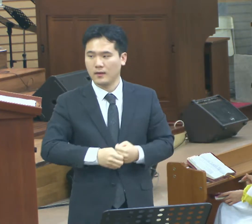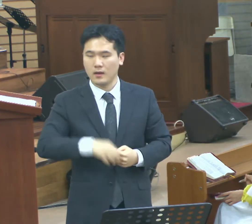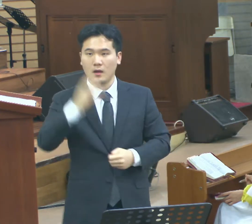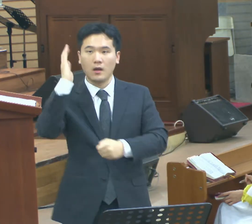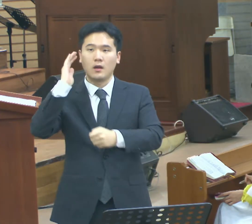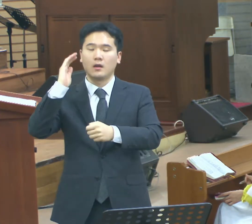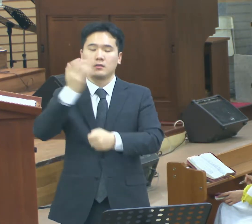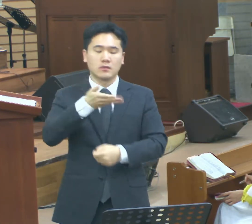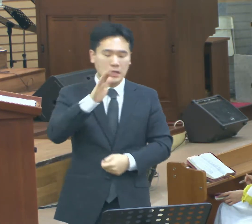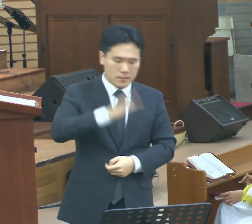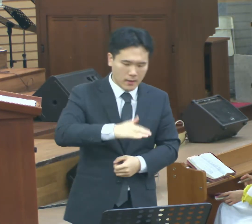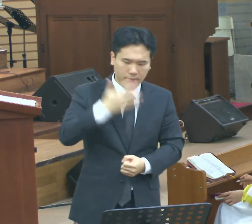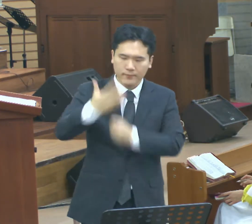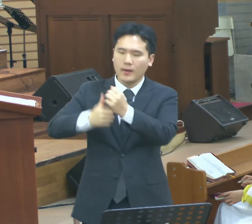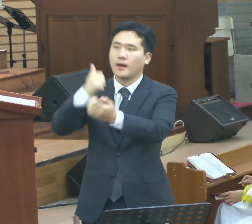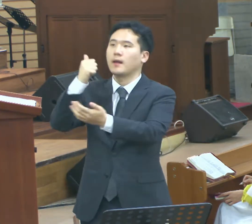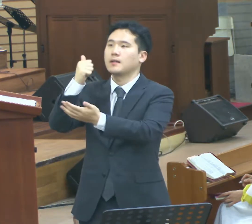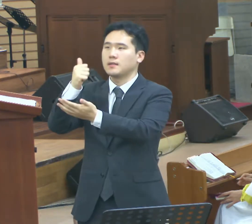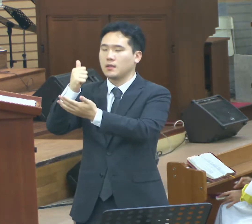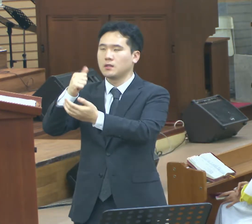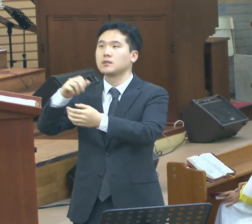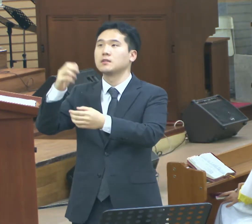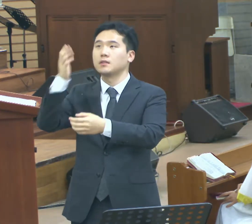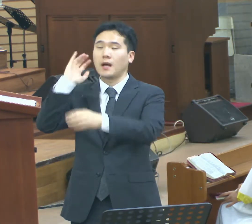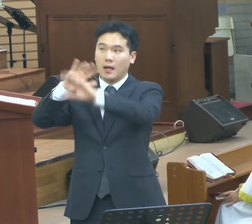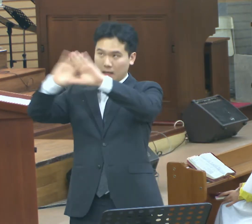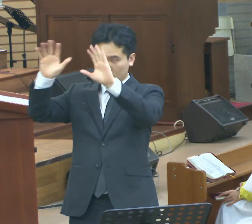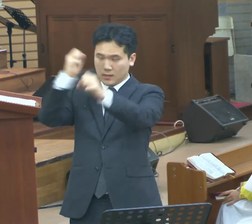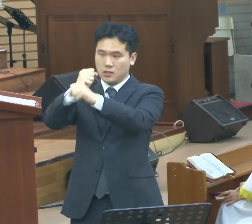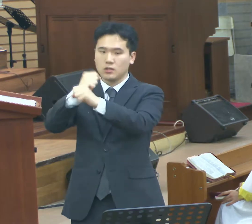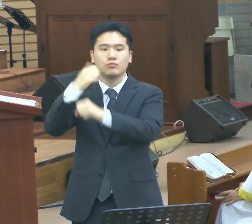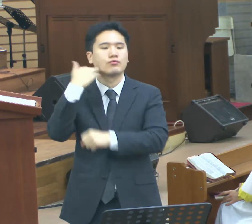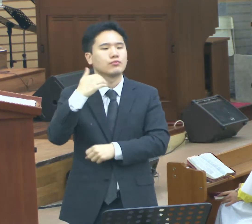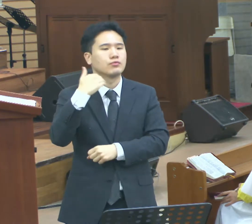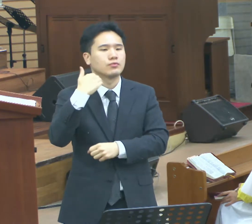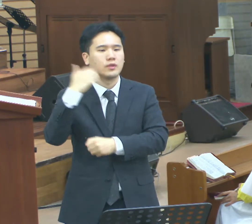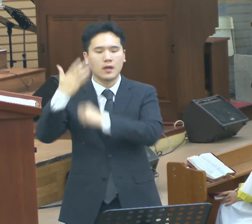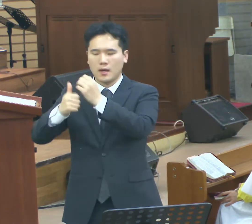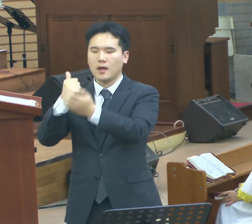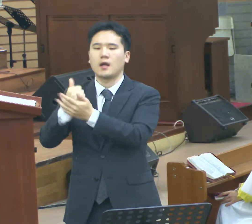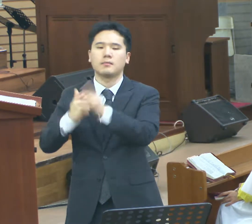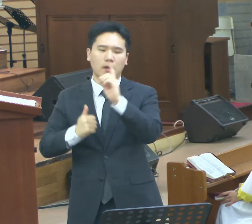분은 하나님 한 분이시다. 하나님 한 분.